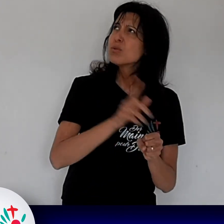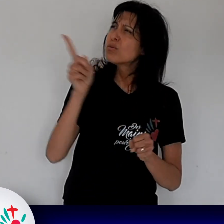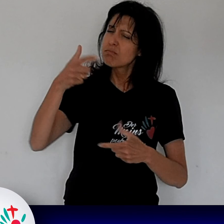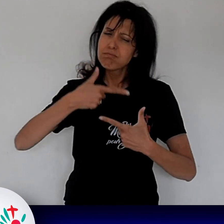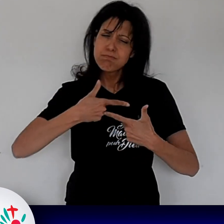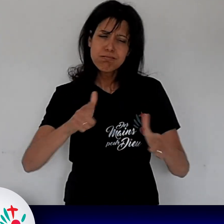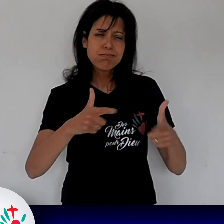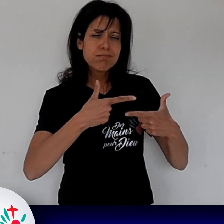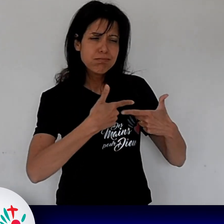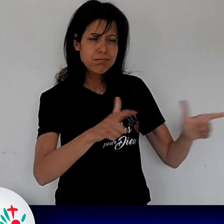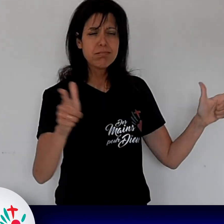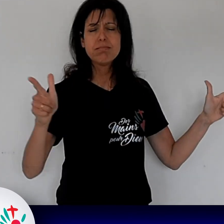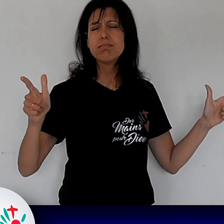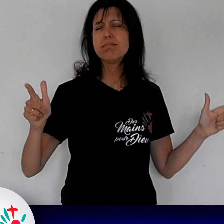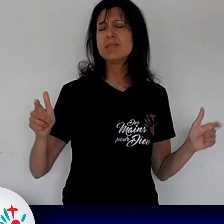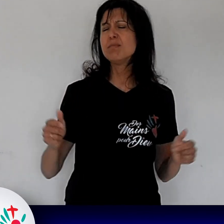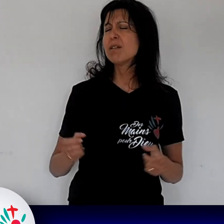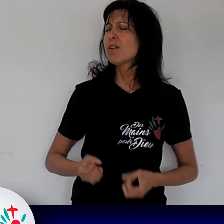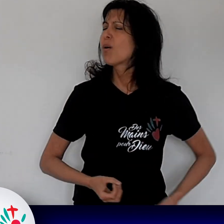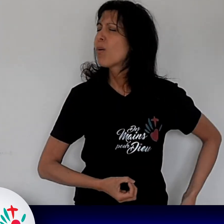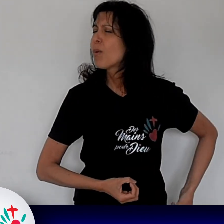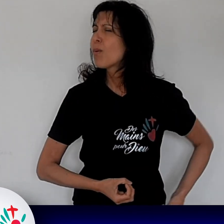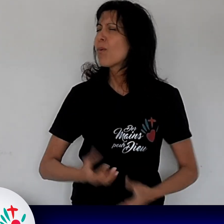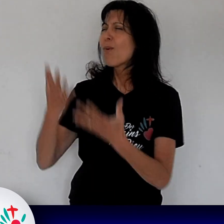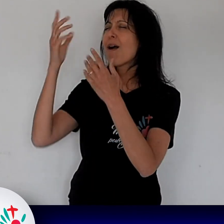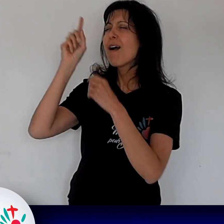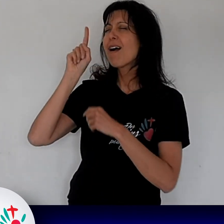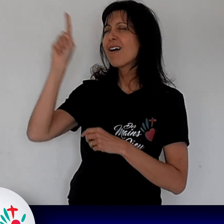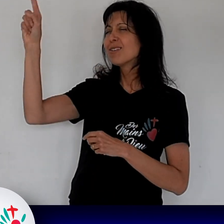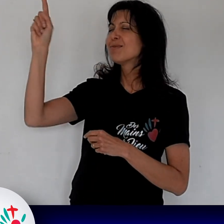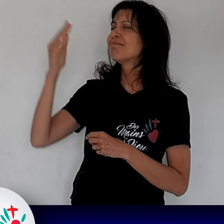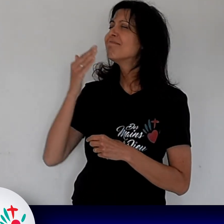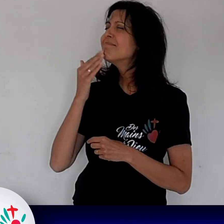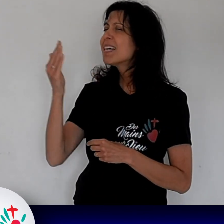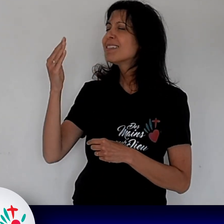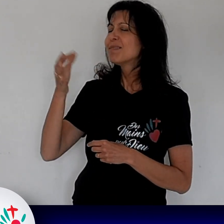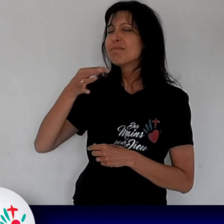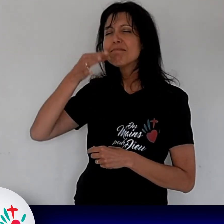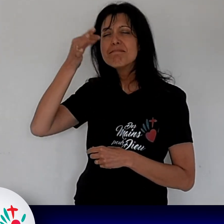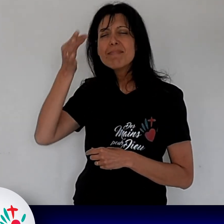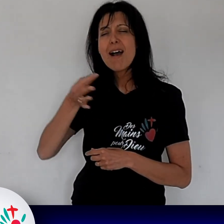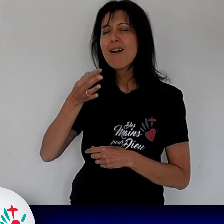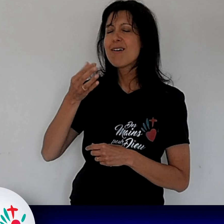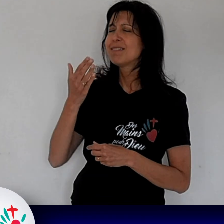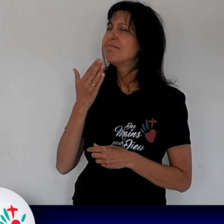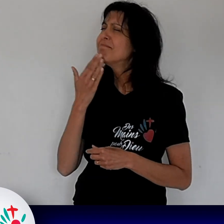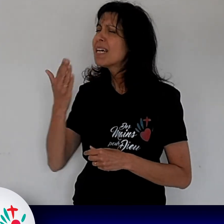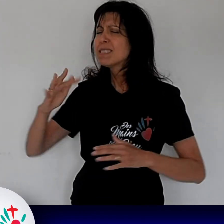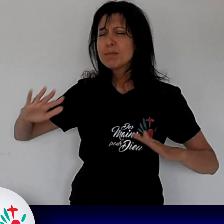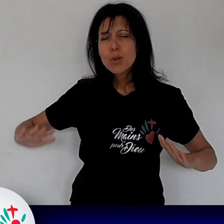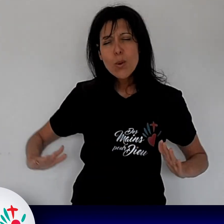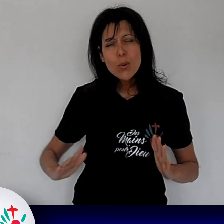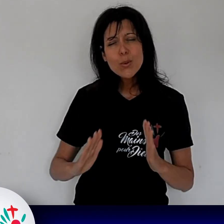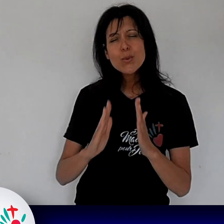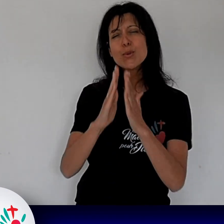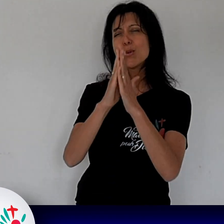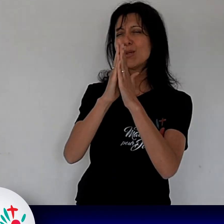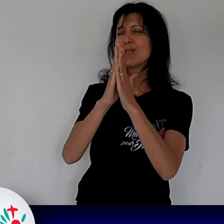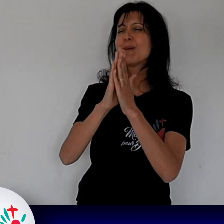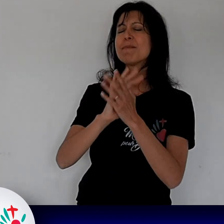toute la gloire. Merci pour ta parole. Merci pour ce culte, Seigneur. Tu nous as permis,